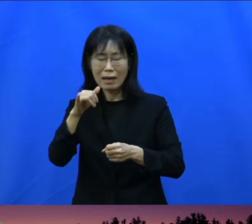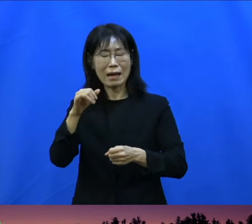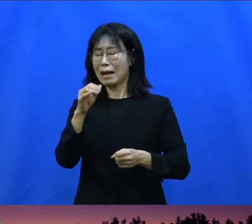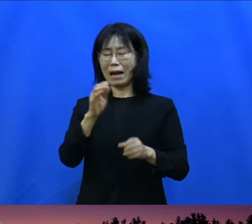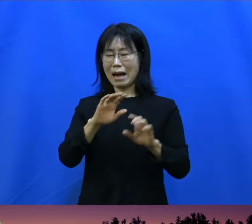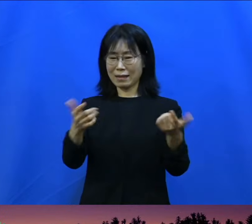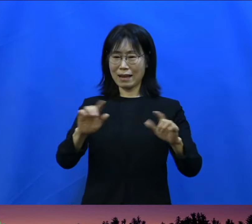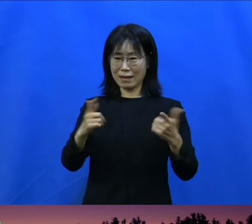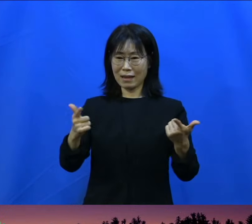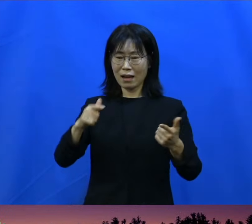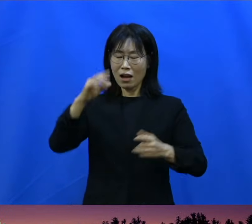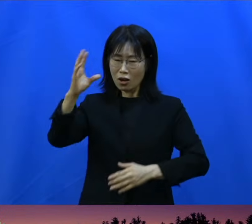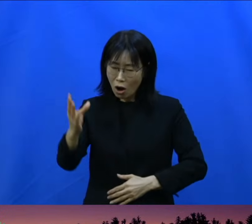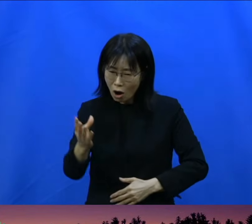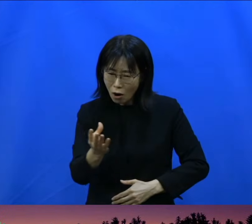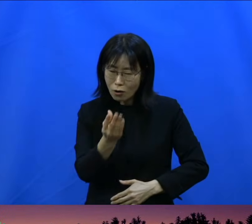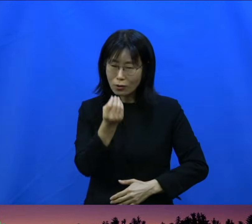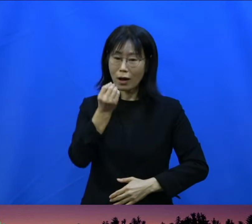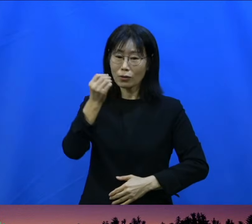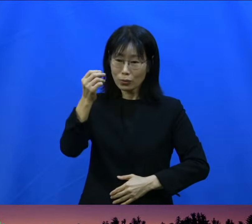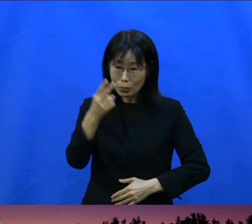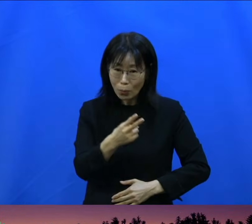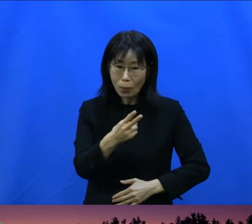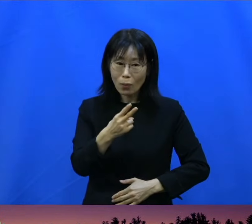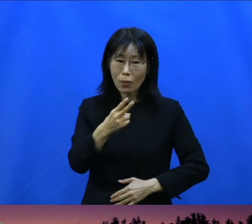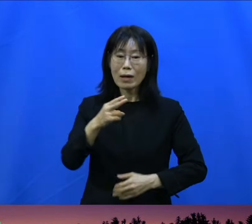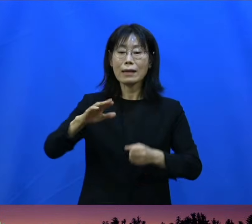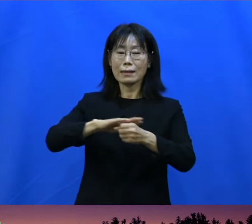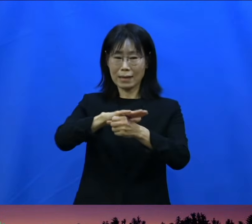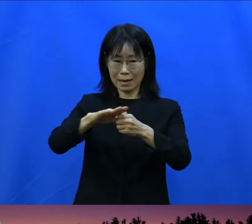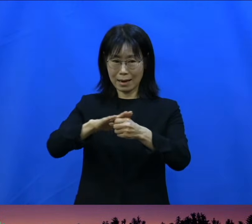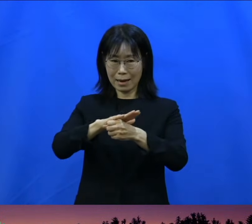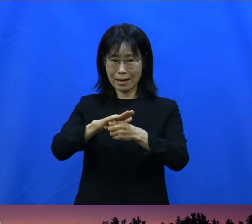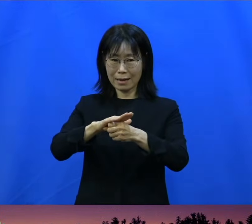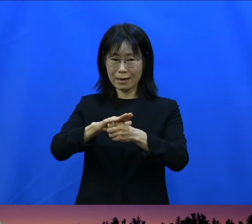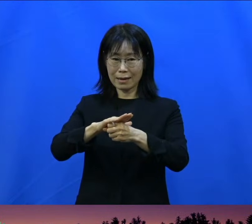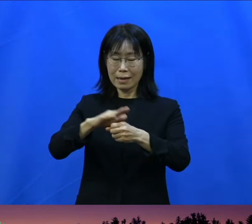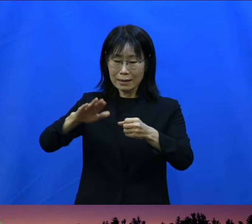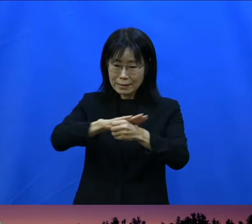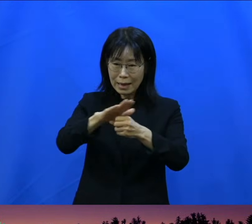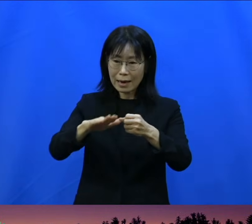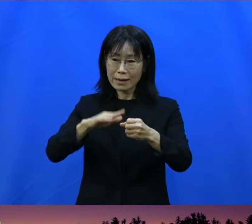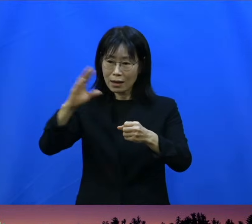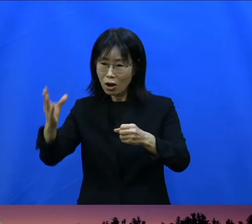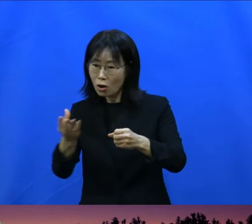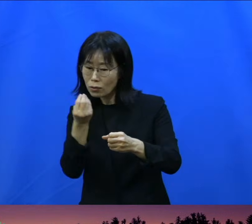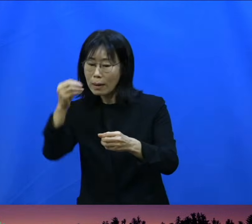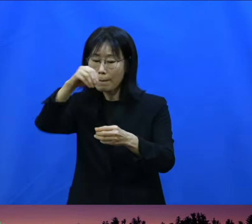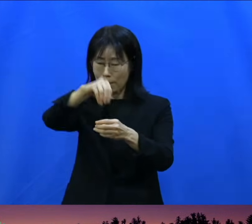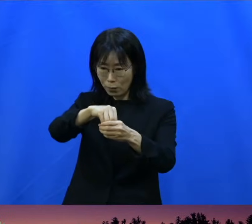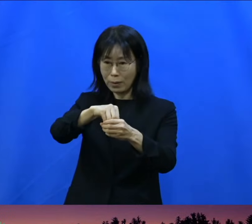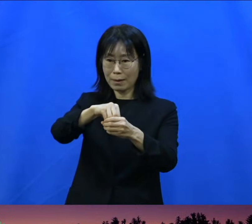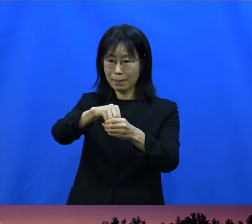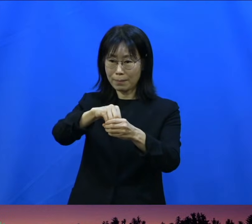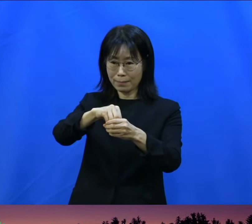죄와 상관없이, 그냥 그런 과정이 없이 그냥 하나님을